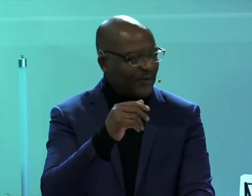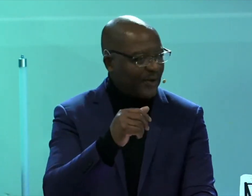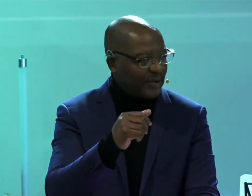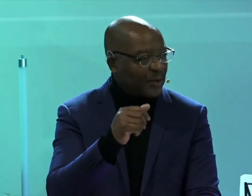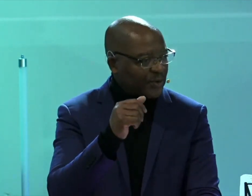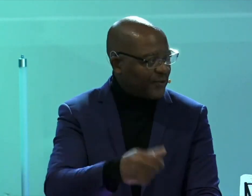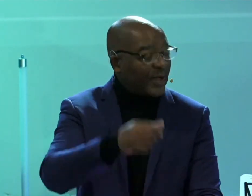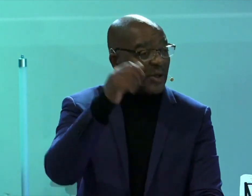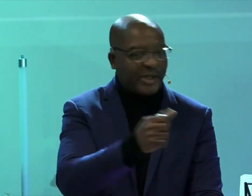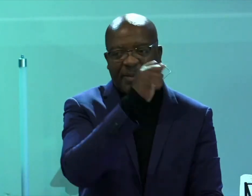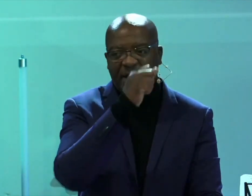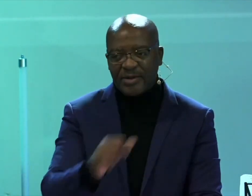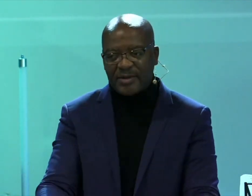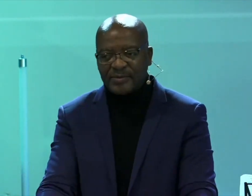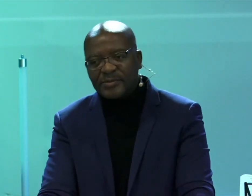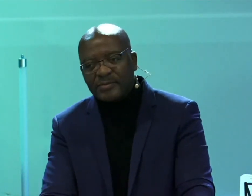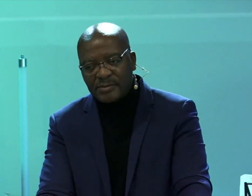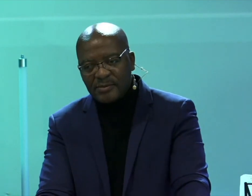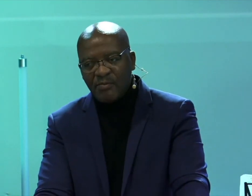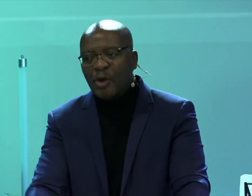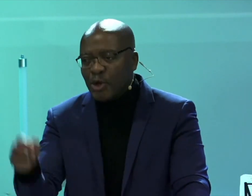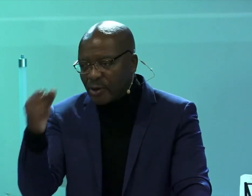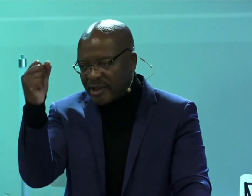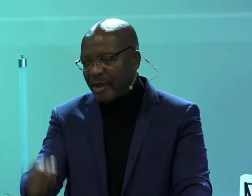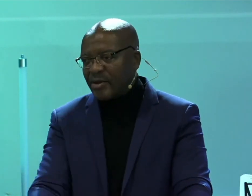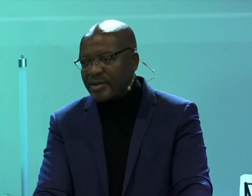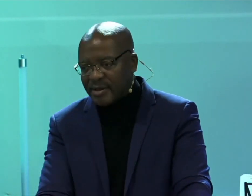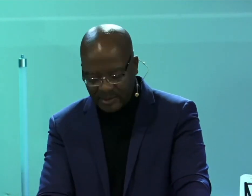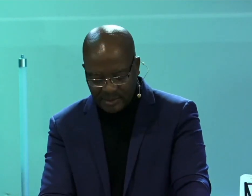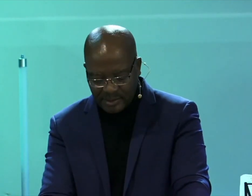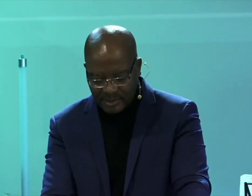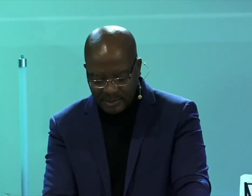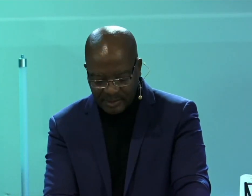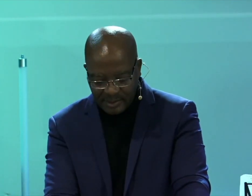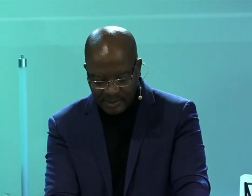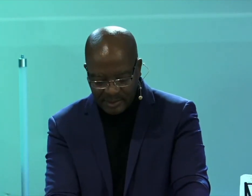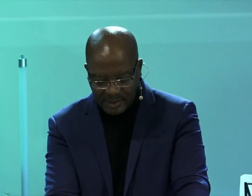notre sauveur. Notre sauveur et notre espérance. Notre espérance.